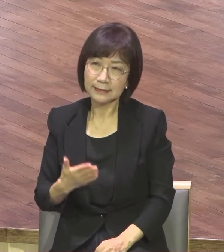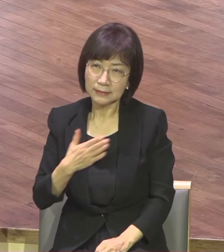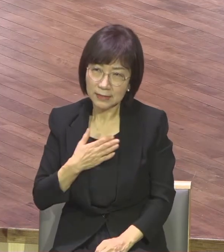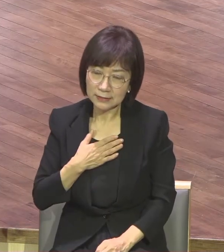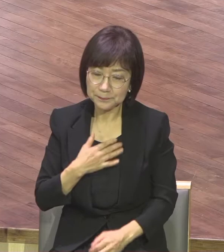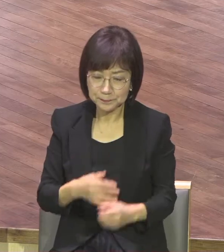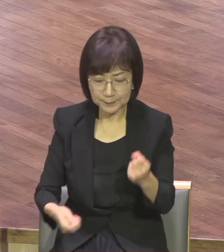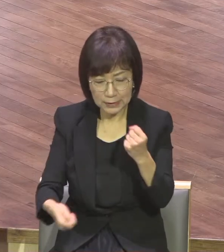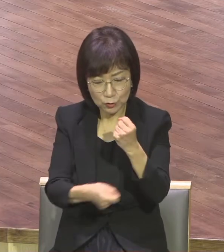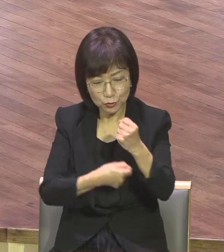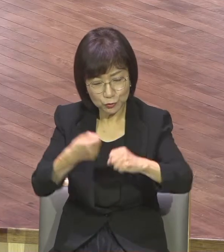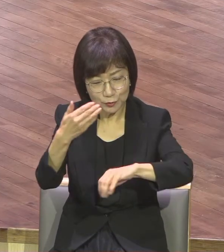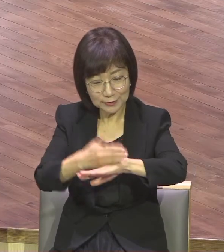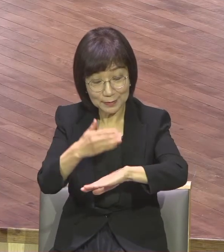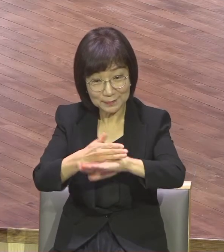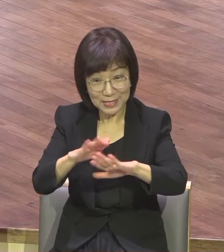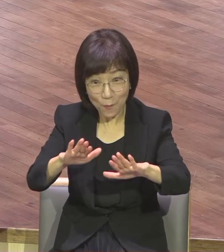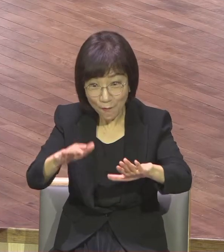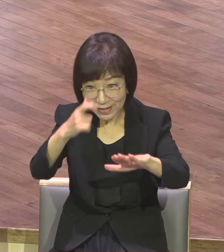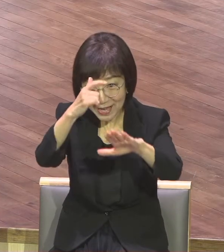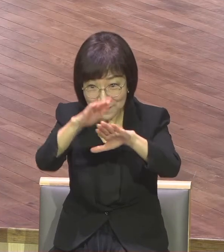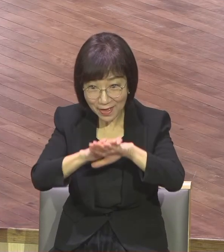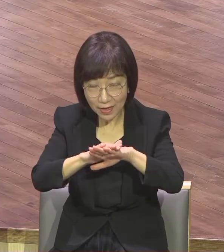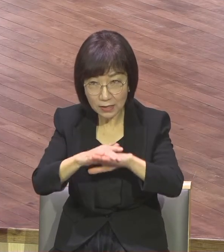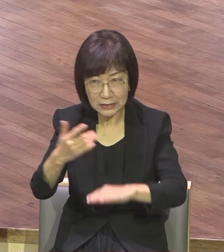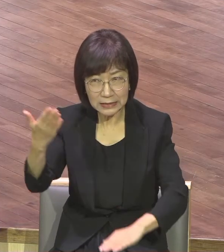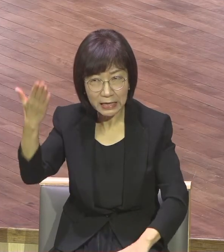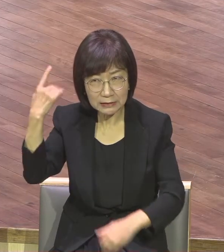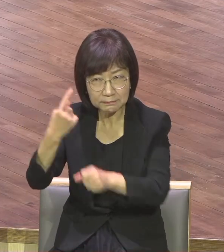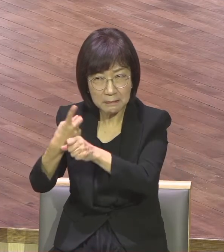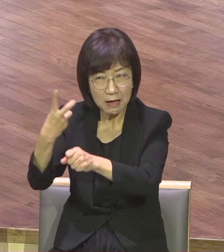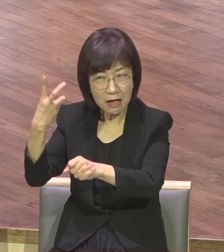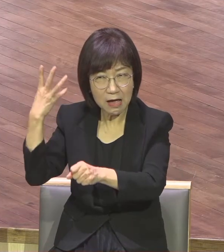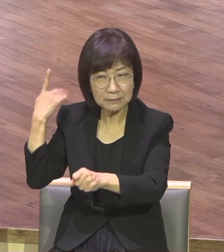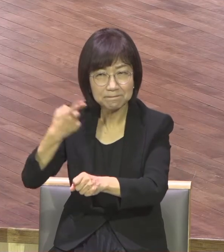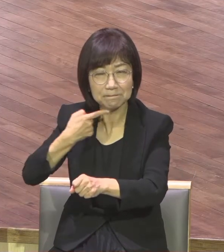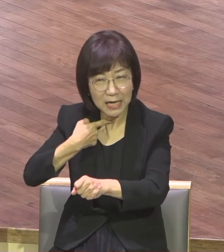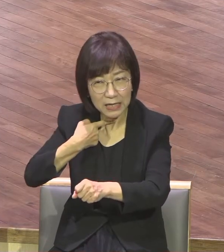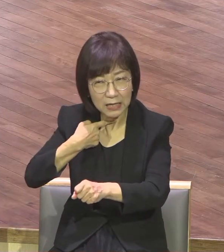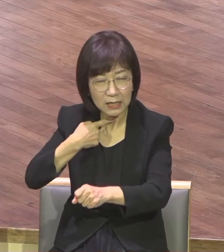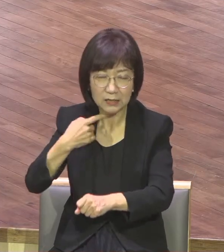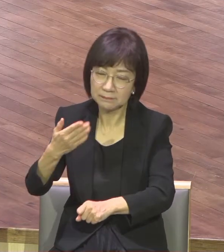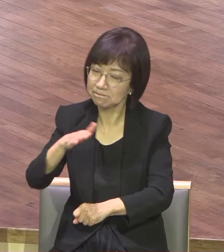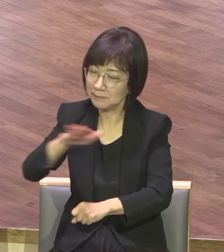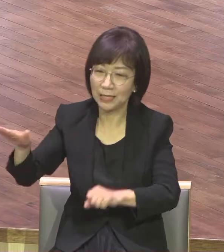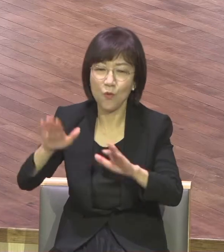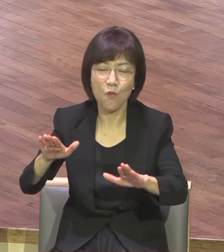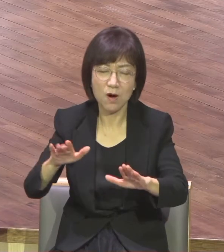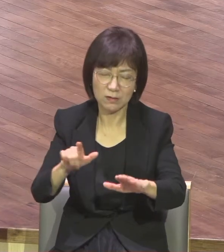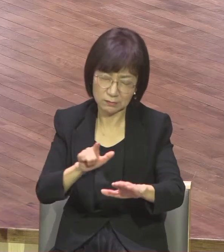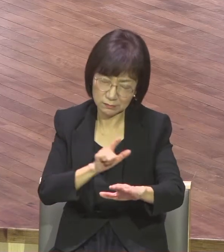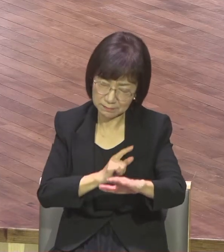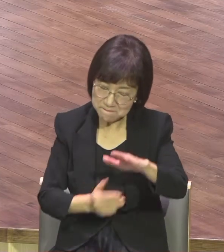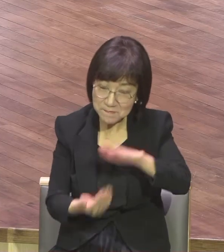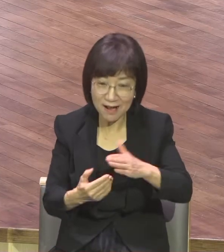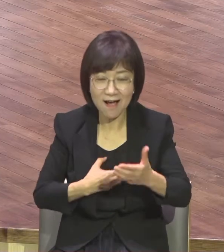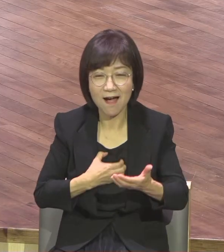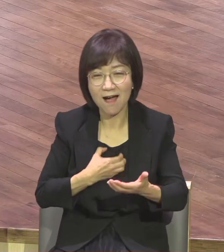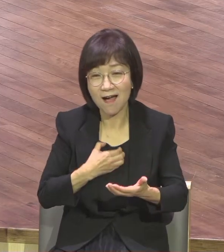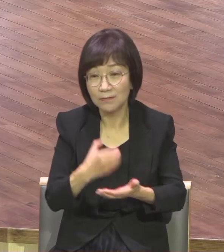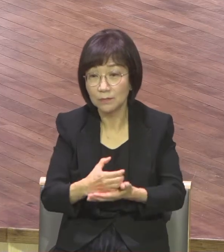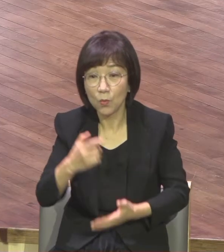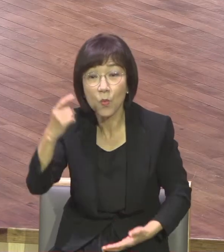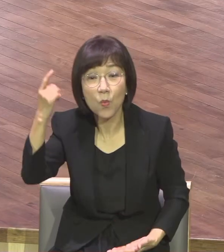추수감사절은 이전의 추수감사절보다 더 감동이에요. 엄청 감동이에요. 왜냐? 정말 하나님의